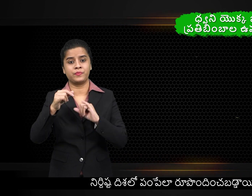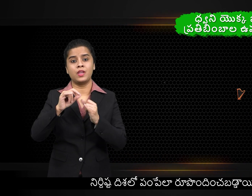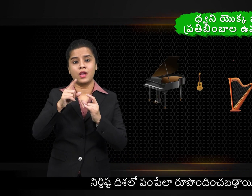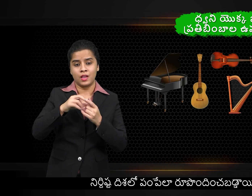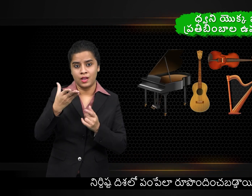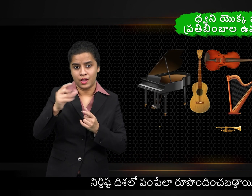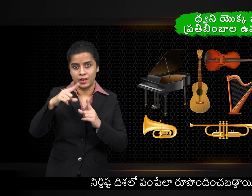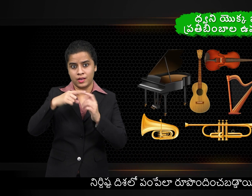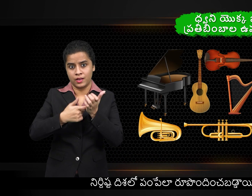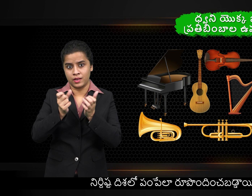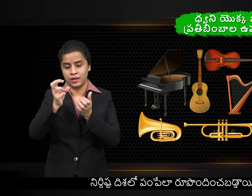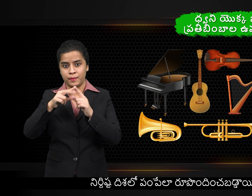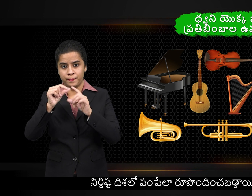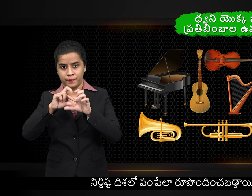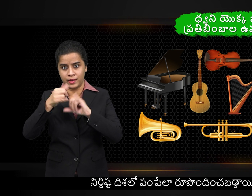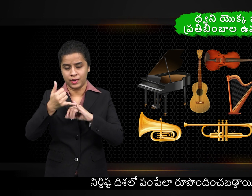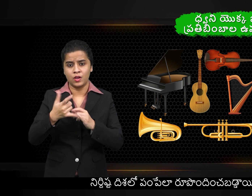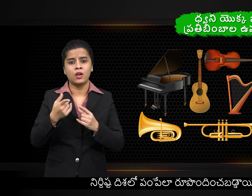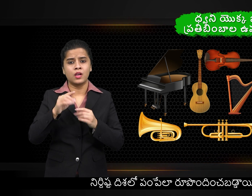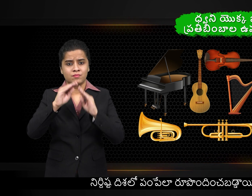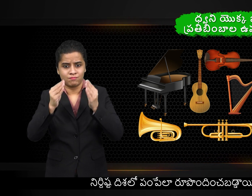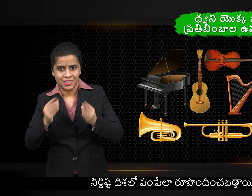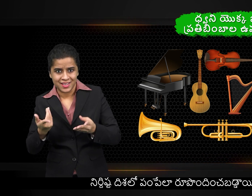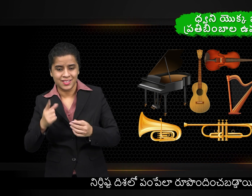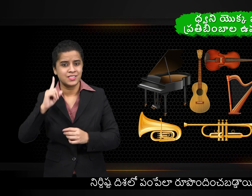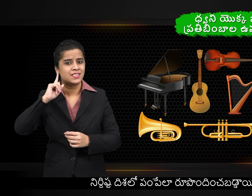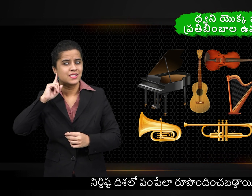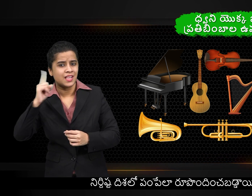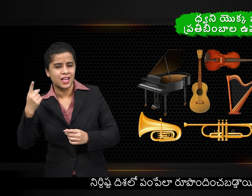నిర్దిష్ట దిశలో పంపేలా రూపొందించబడ్డాయి.